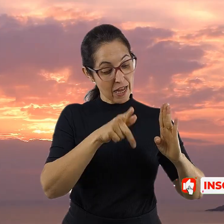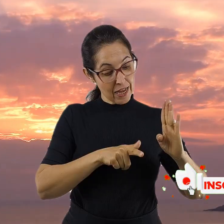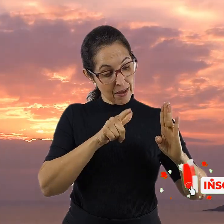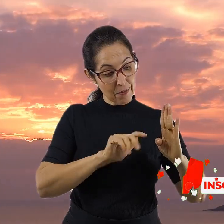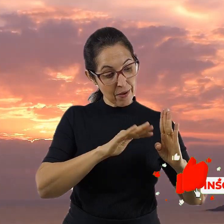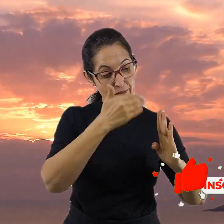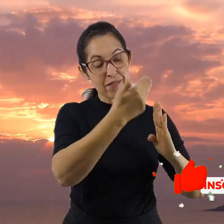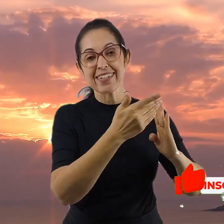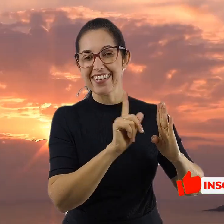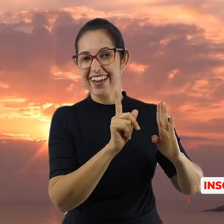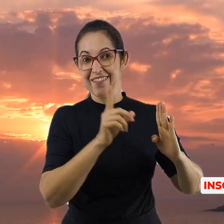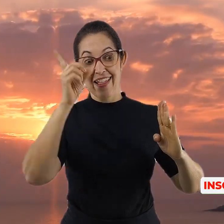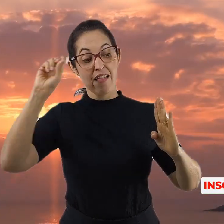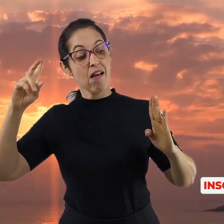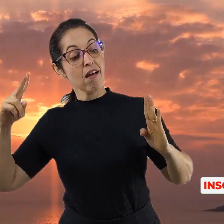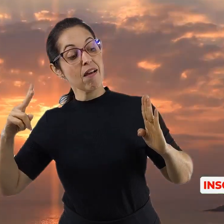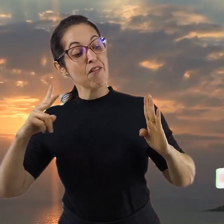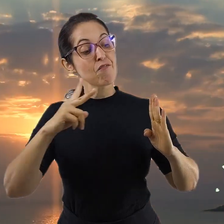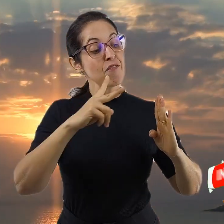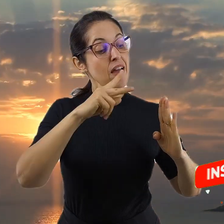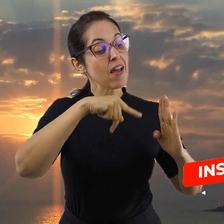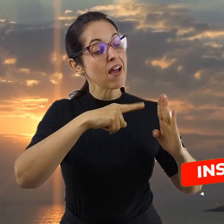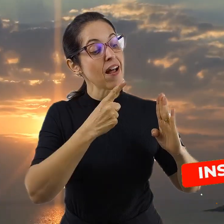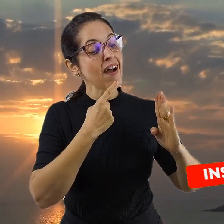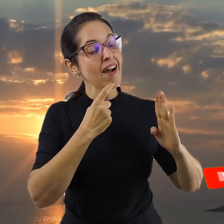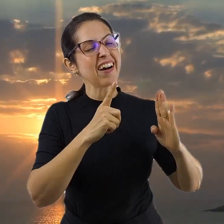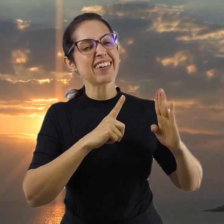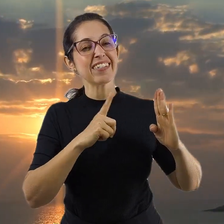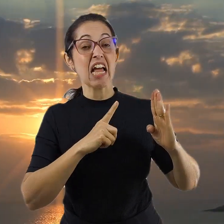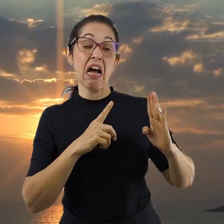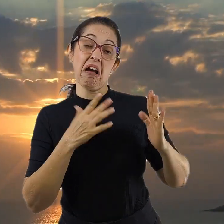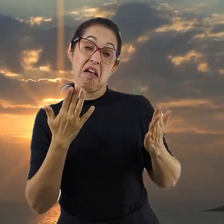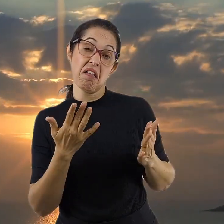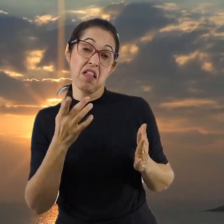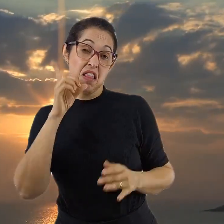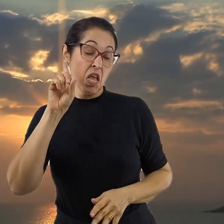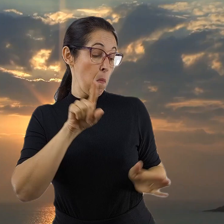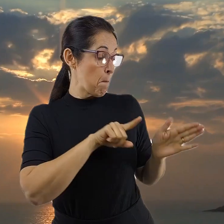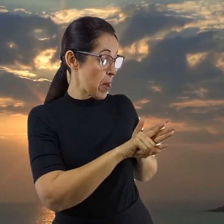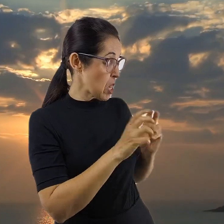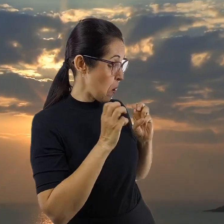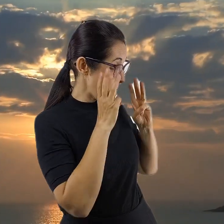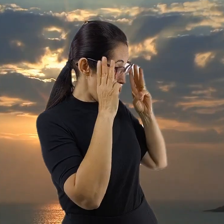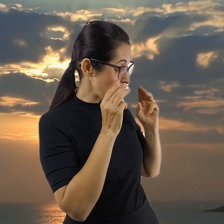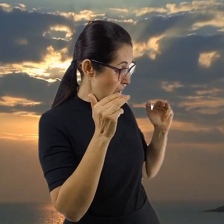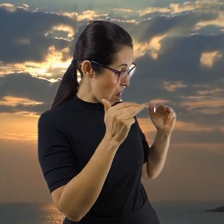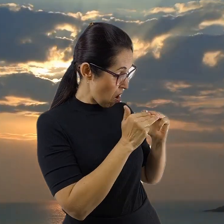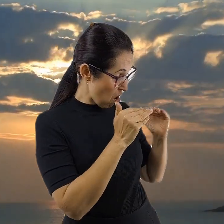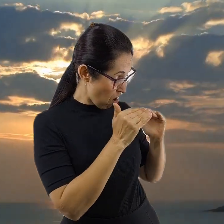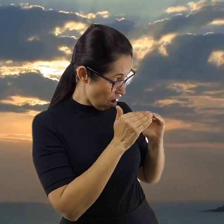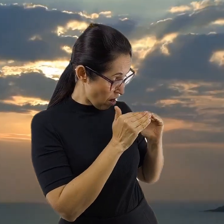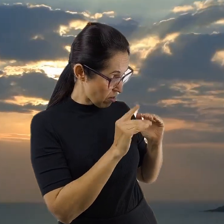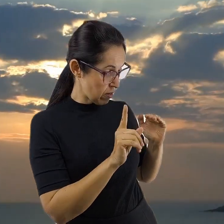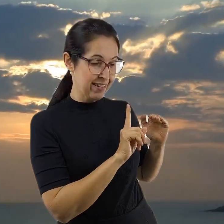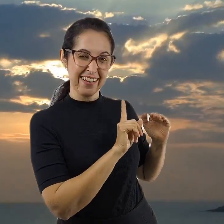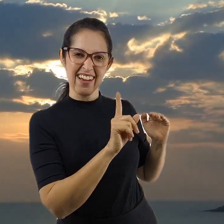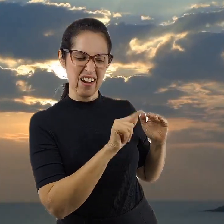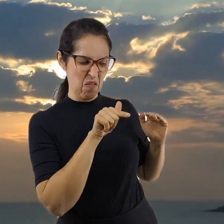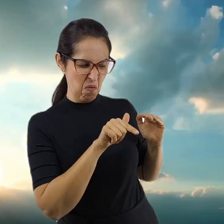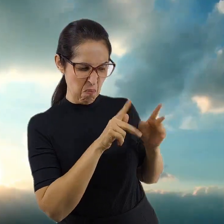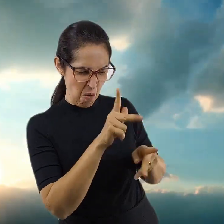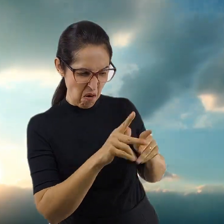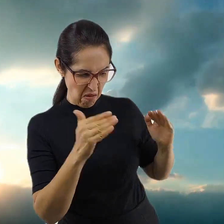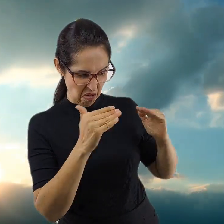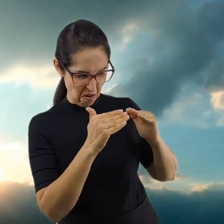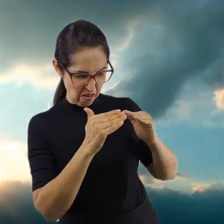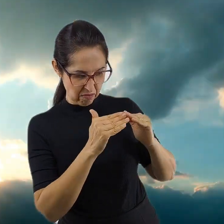Não era mérito pessoal. Deus não perguntou se Moisés concordava, se discordava, se estava de acordo, nada disso.